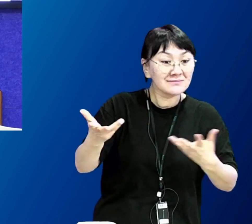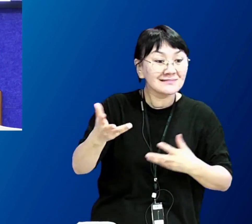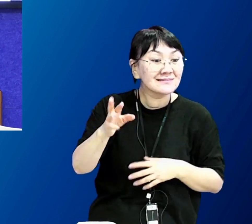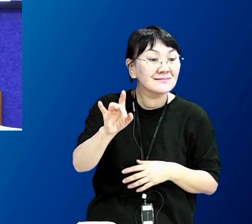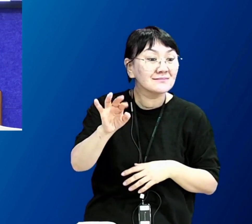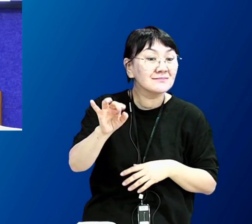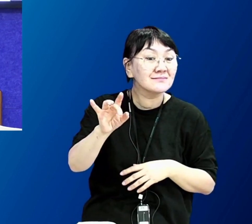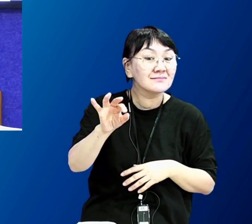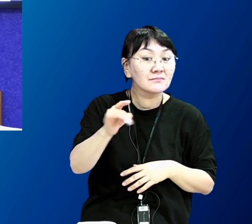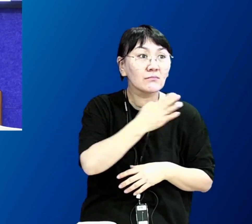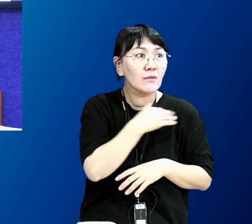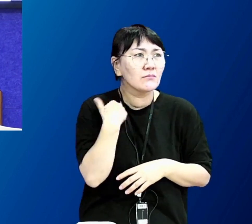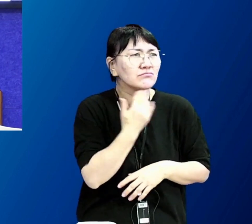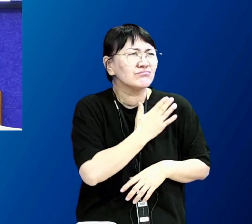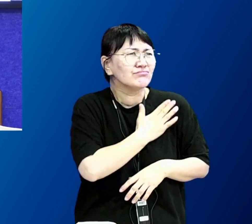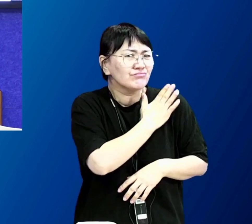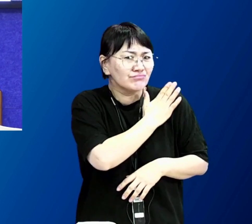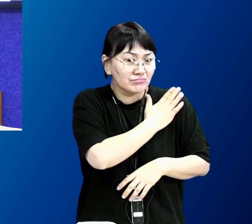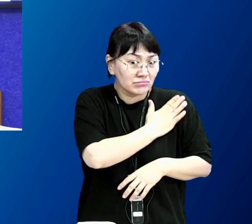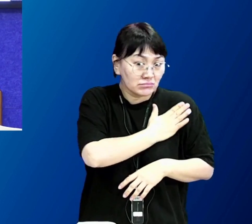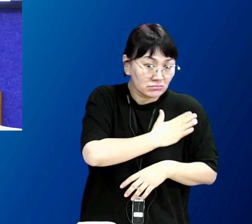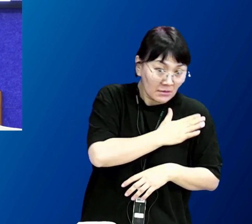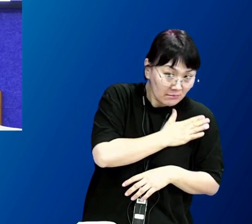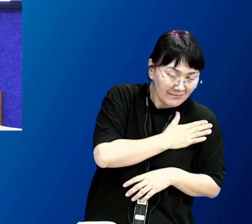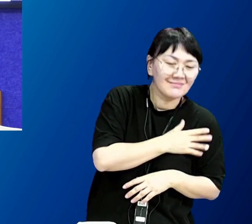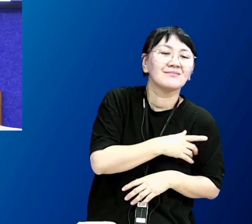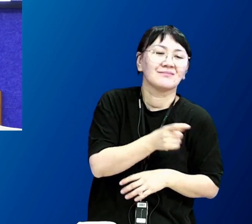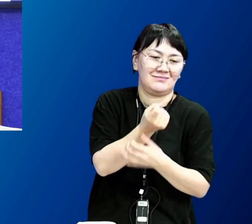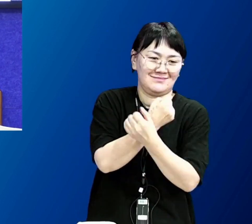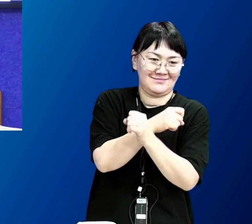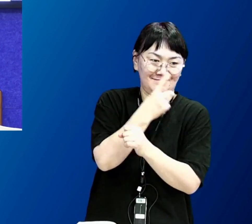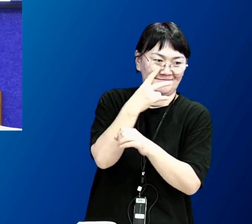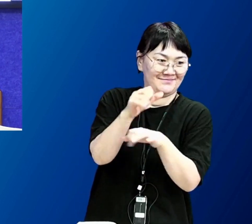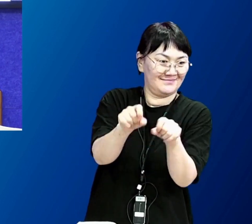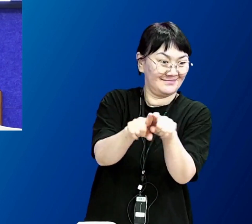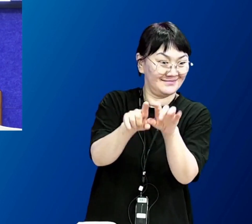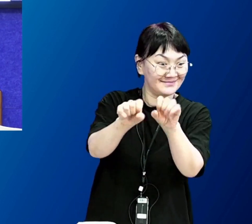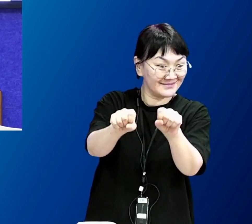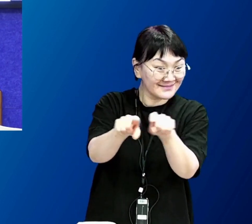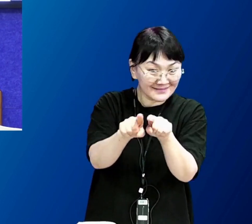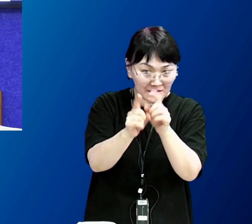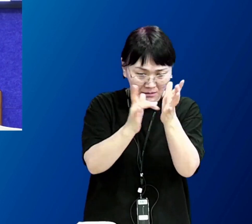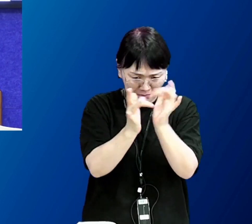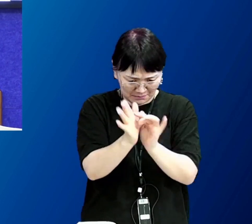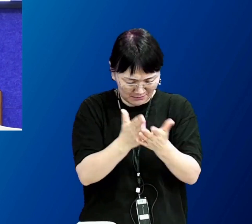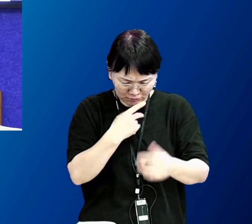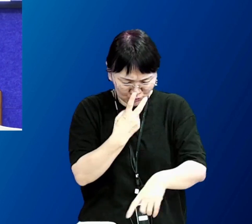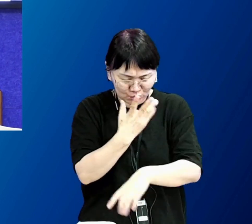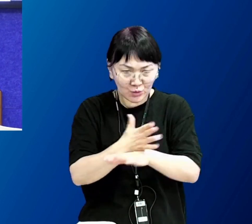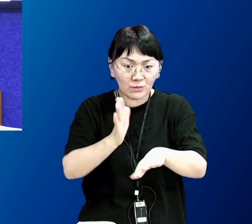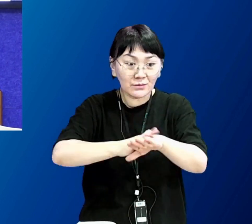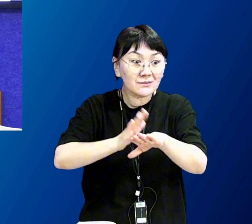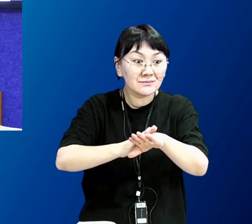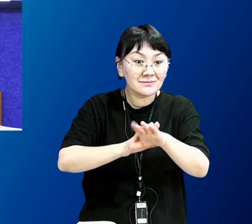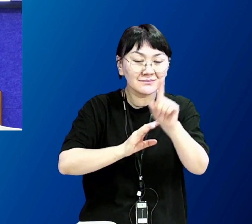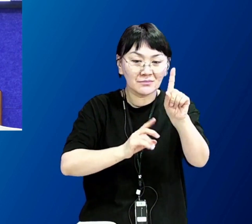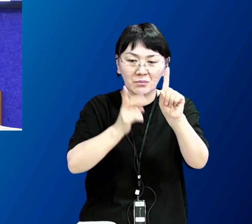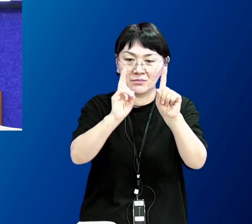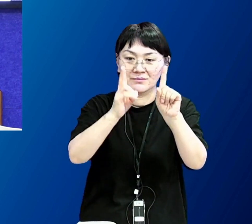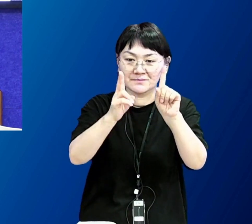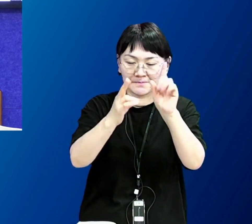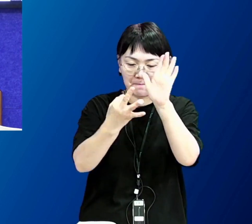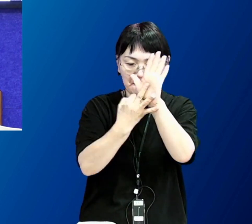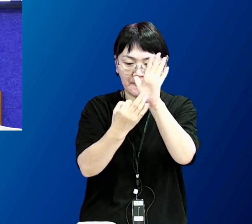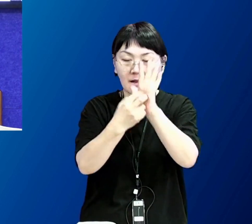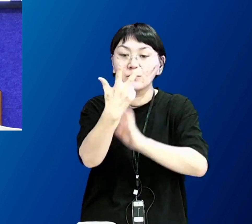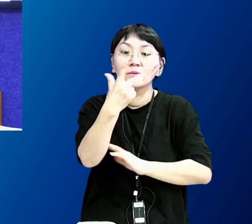штэ. Эзний хайрлах хайр гэж хэлсэн. Библиэлд тасралтгүй хэлсэн мэс. 1-р Коринт